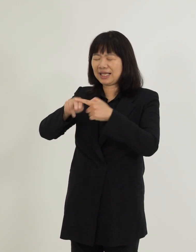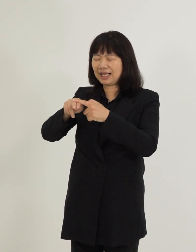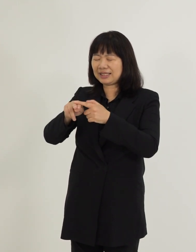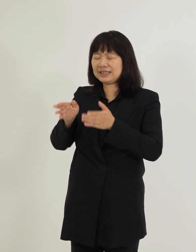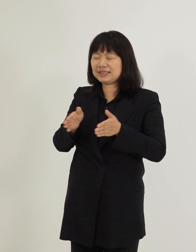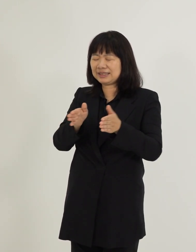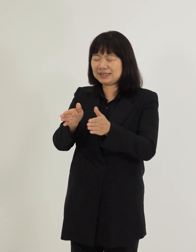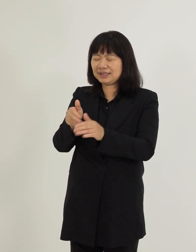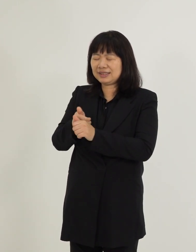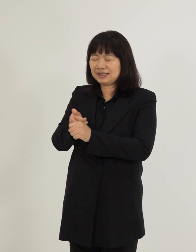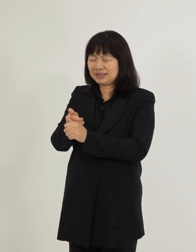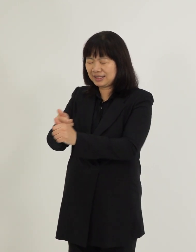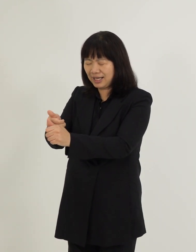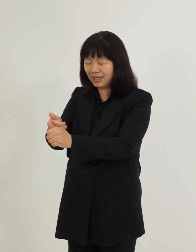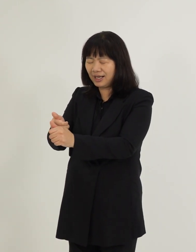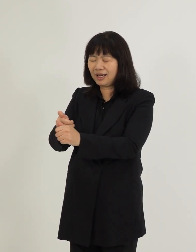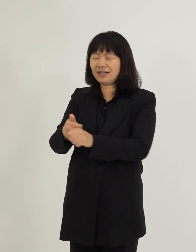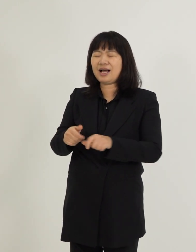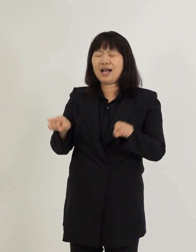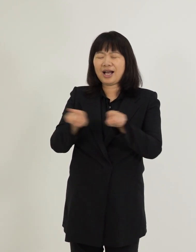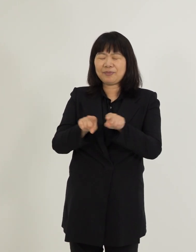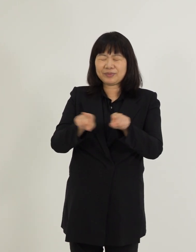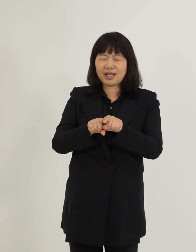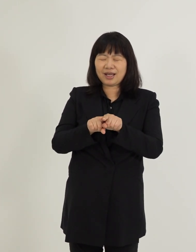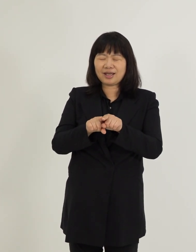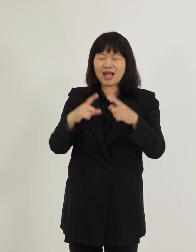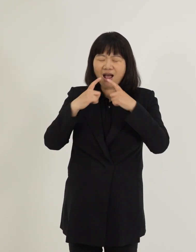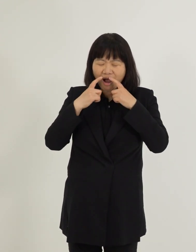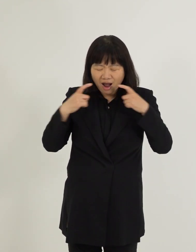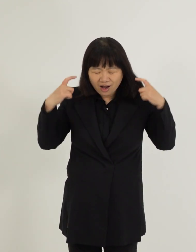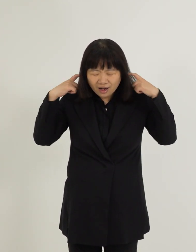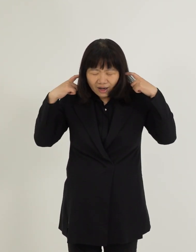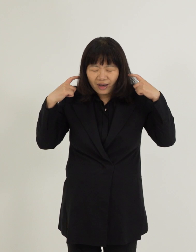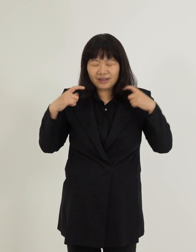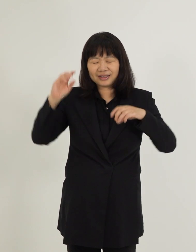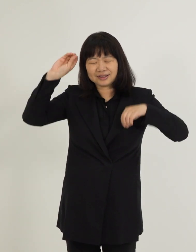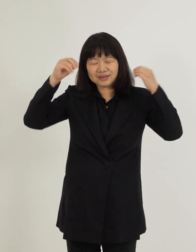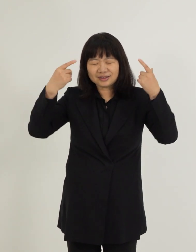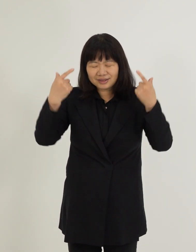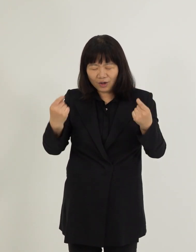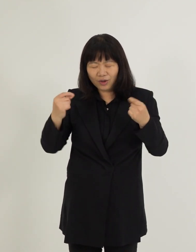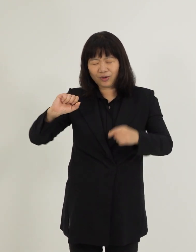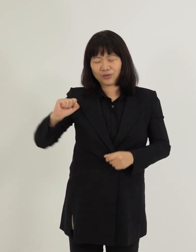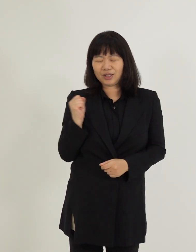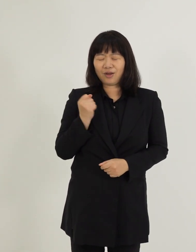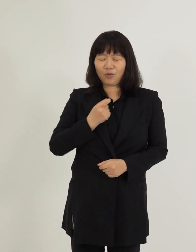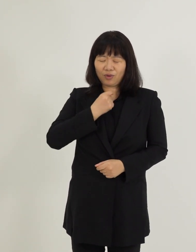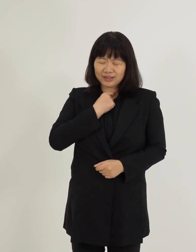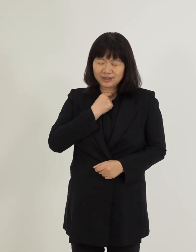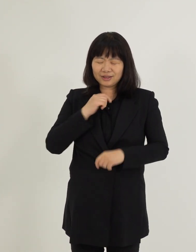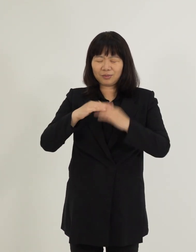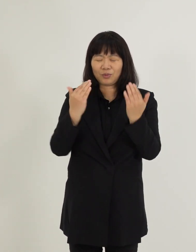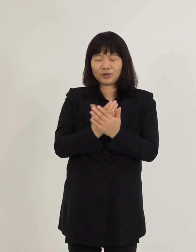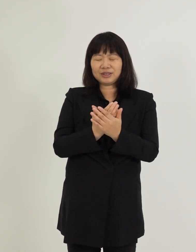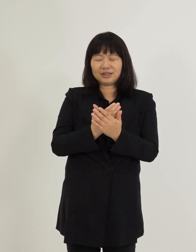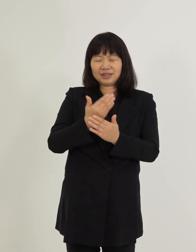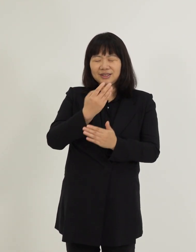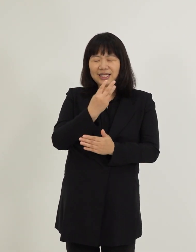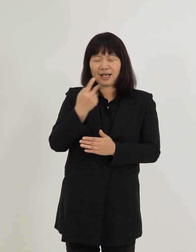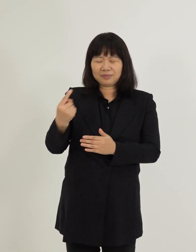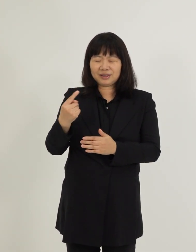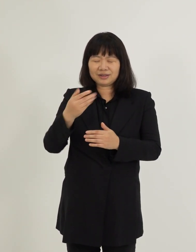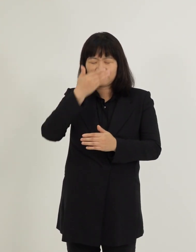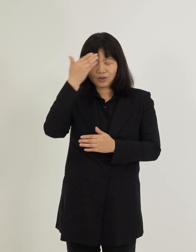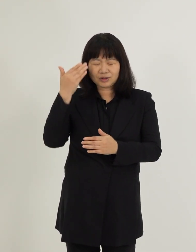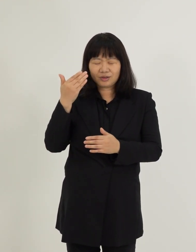원리로 함께 멍에 먼 짐승처럼 순종하기를 사모하는 모든 3일의 청년들 성도들 머리